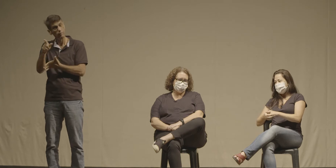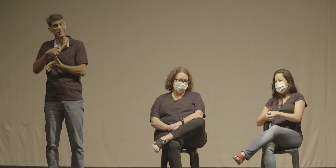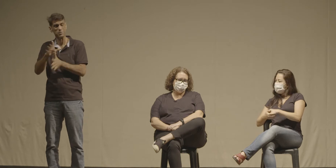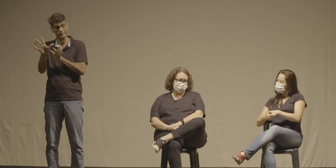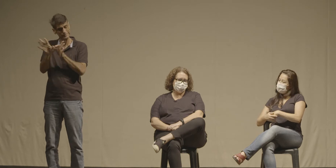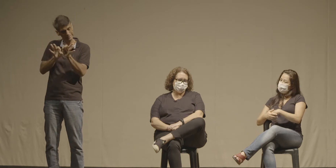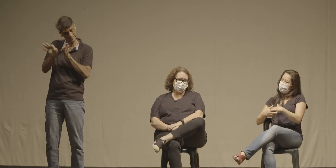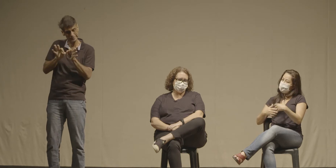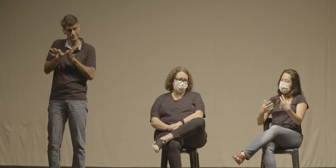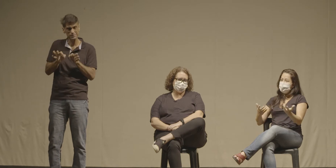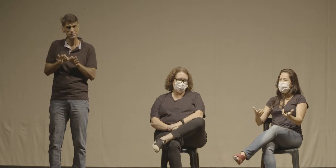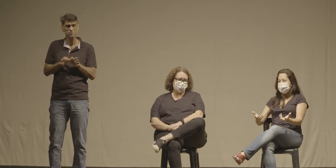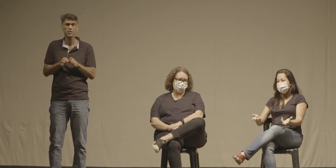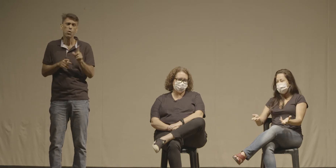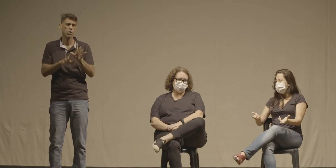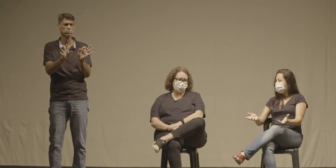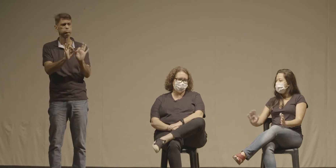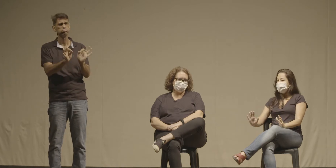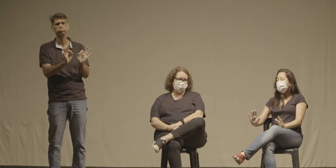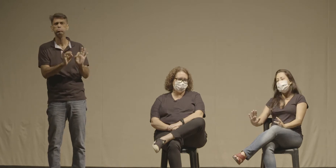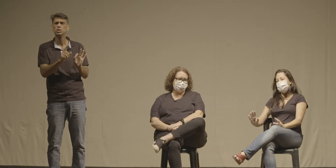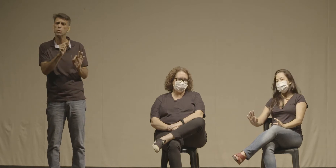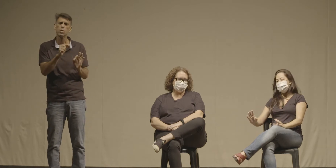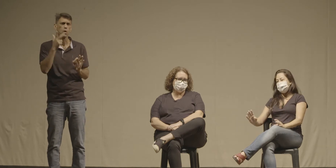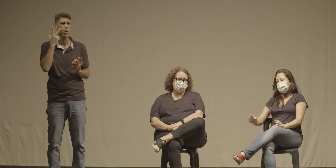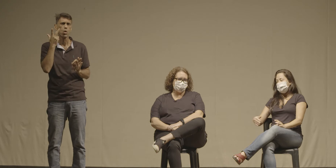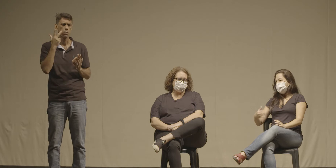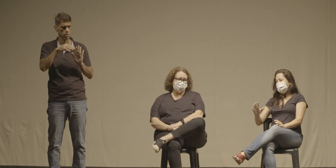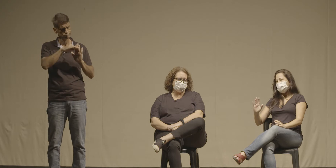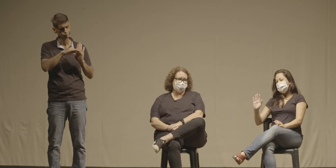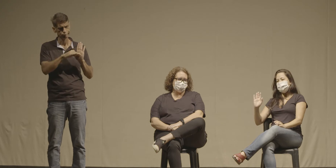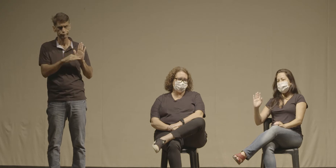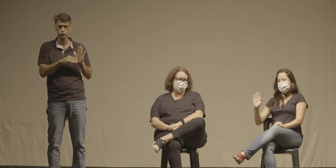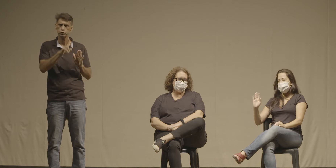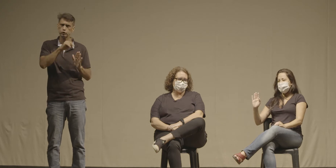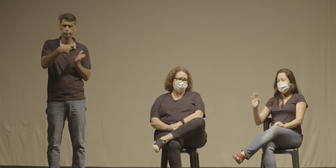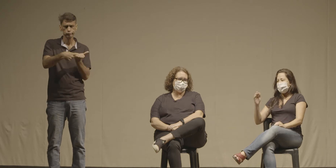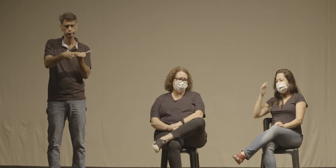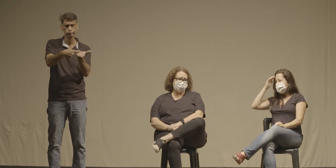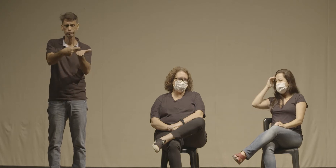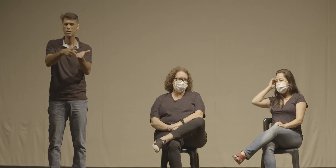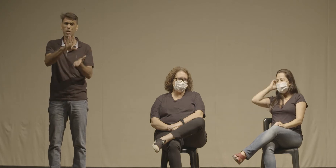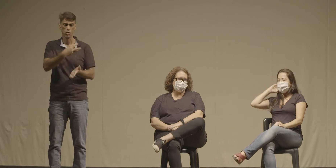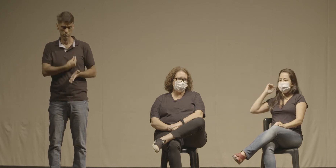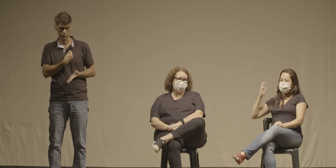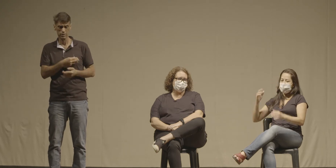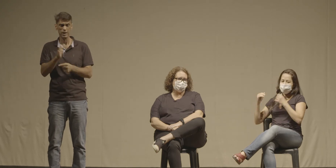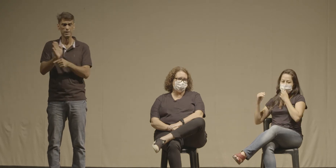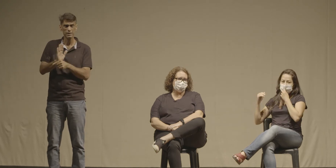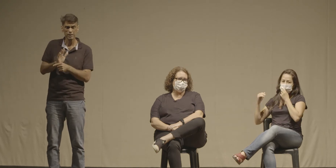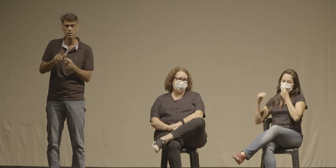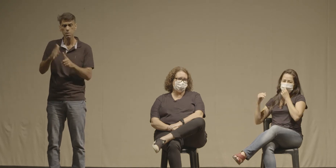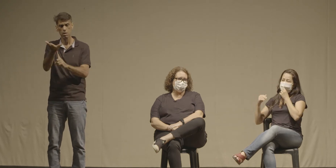realizar e outras vão ter que se planejar dentro de um cronograma normal. Mas é como tudo na vida, né? O fazer cinema, o fazer